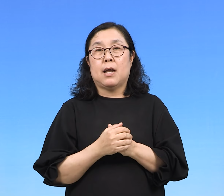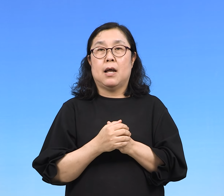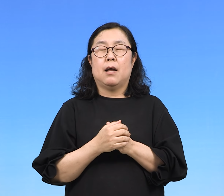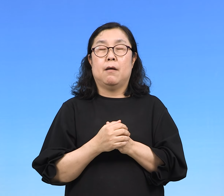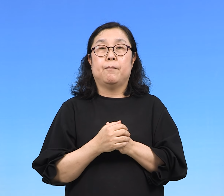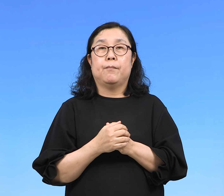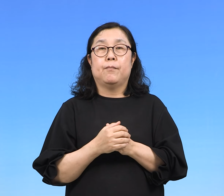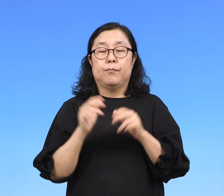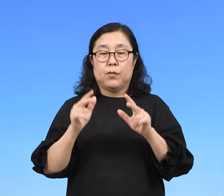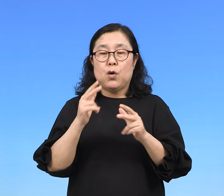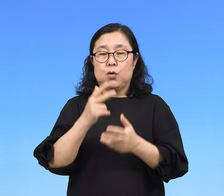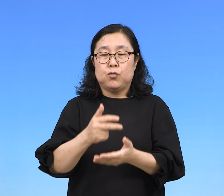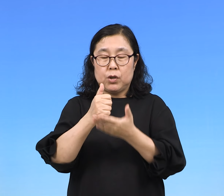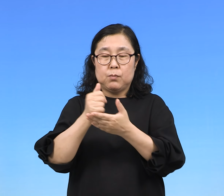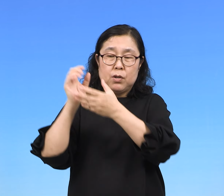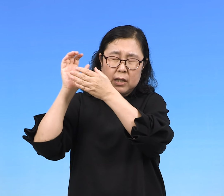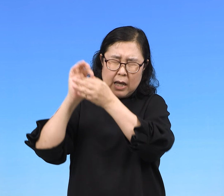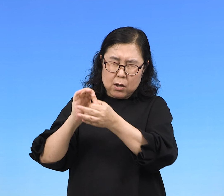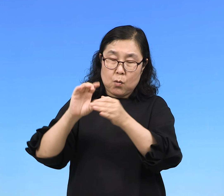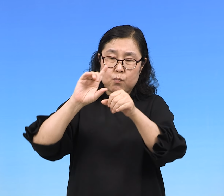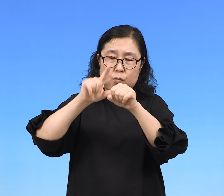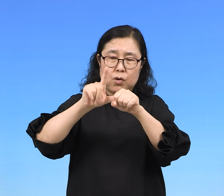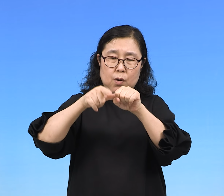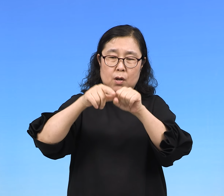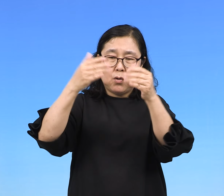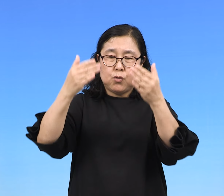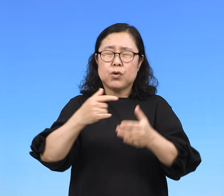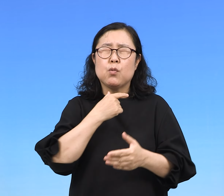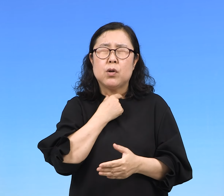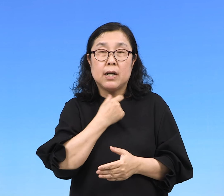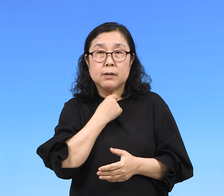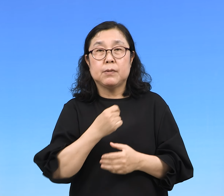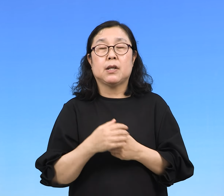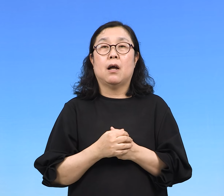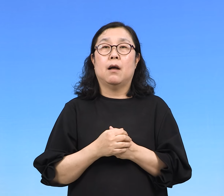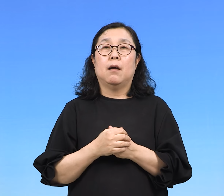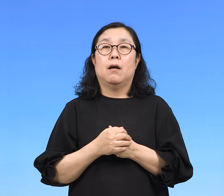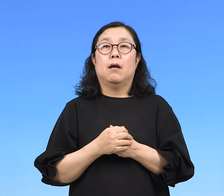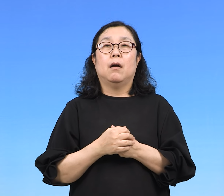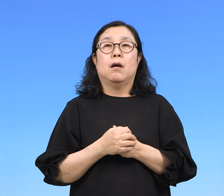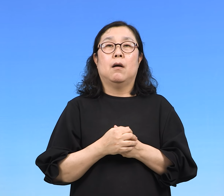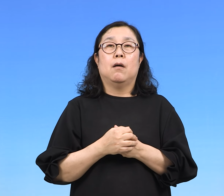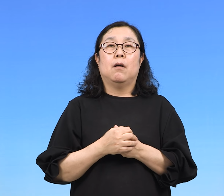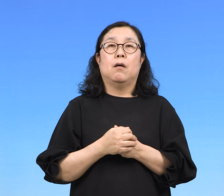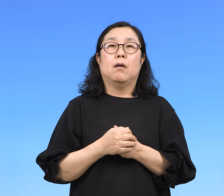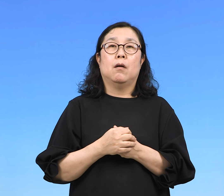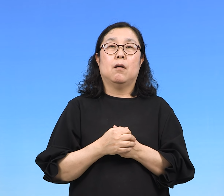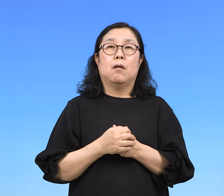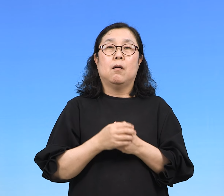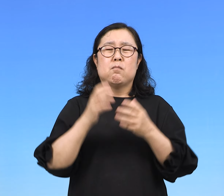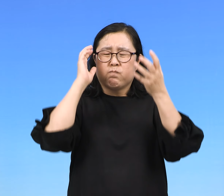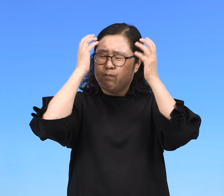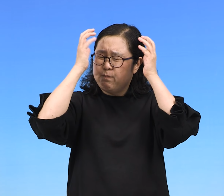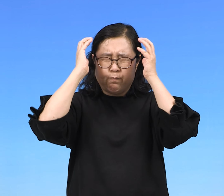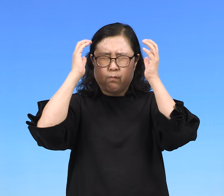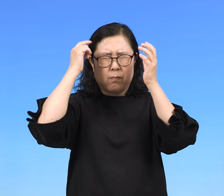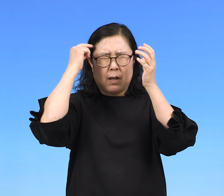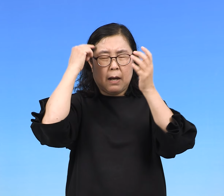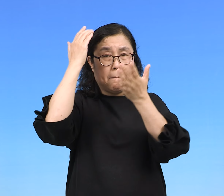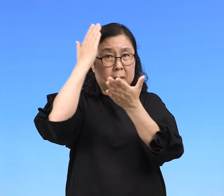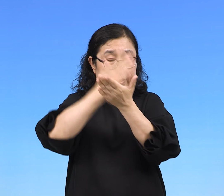오늘도 우리 주님은 계속 기회를 주기 원하시는 분이에요. 복잡하게 생각하지 말고 그냥 뭐 어느 자리냐 이런